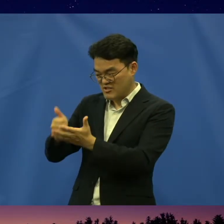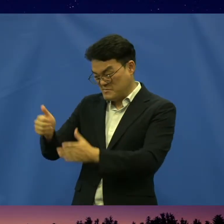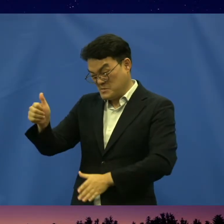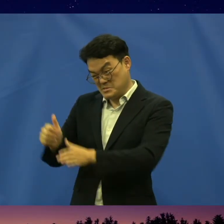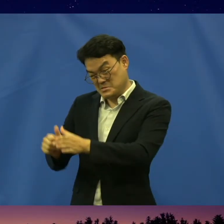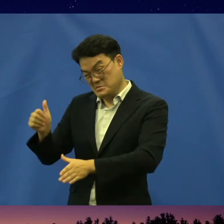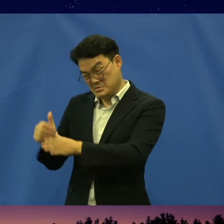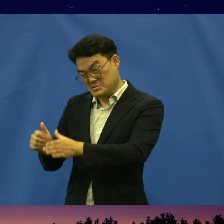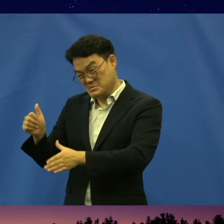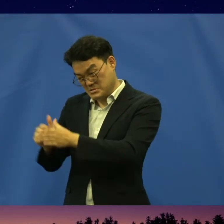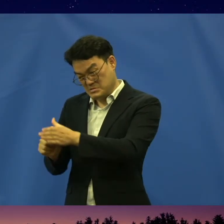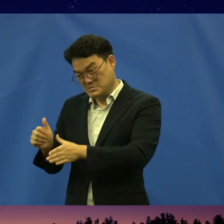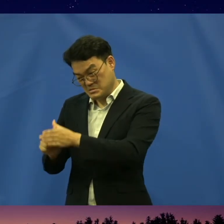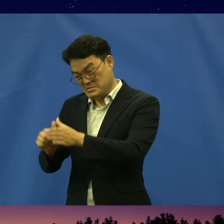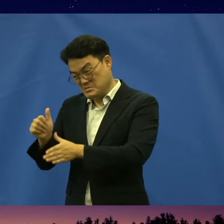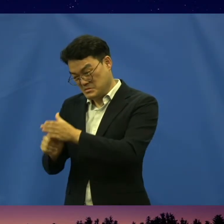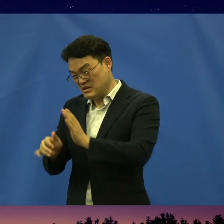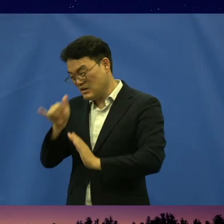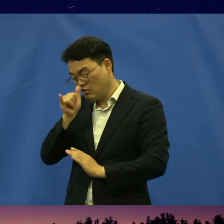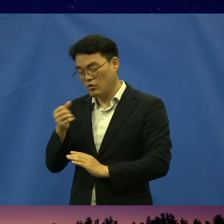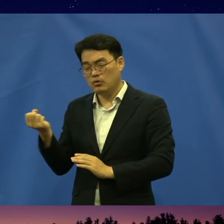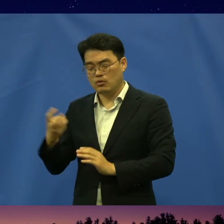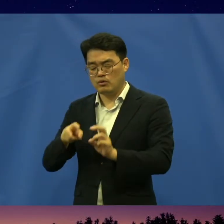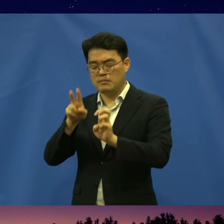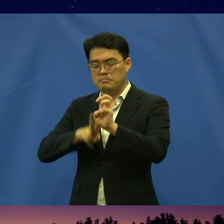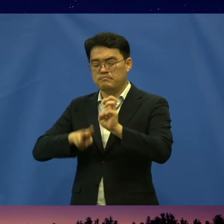가룟유다까지 마귀가 사주를 하잖아요. 사주를.